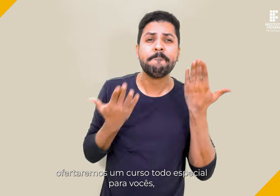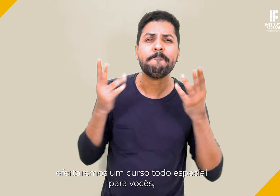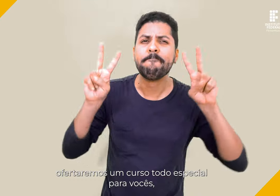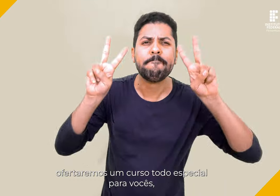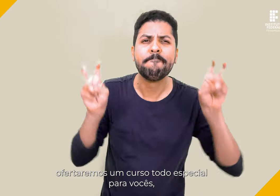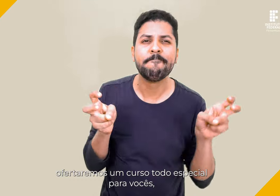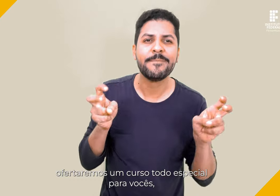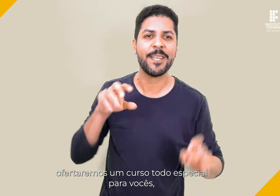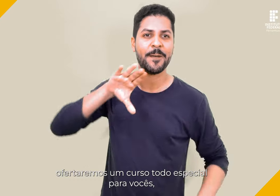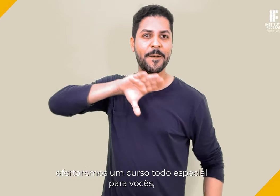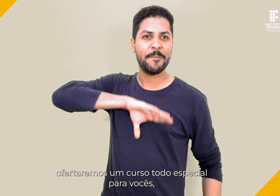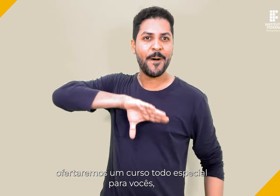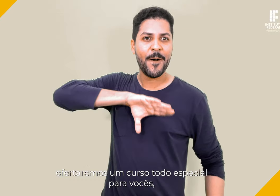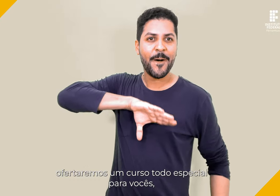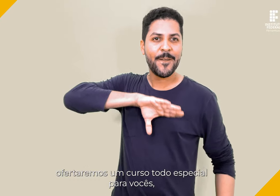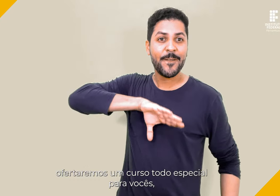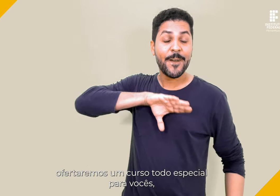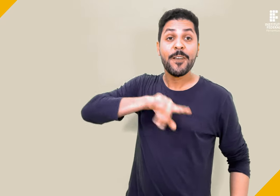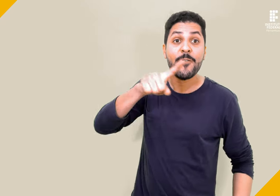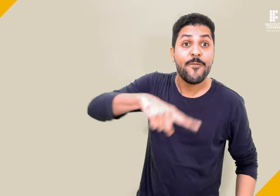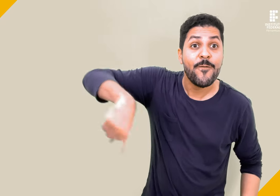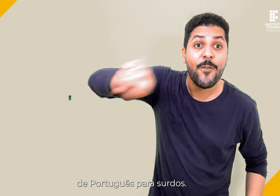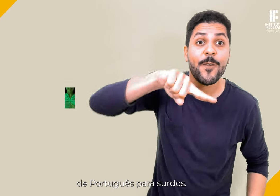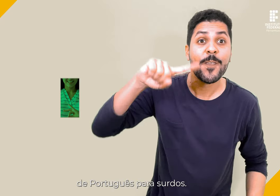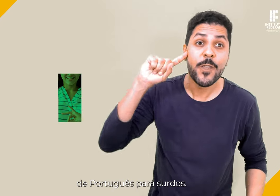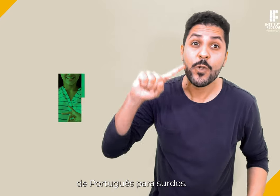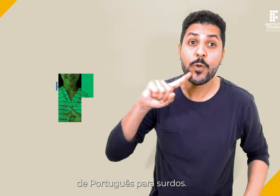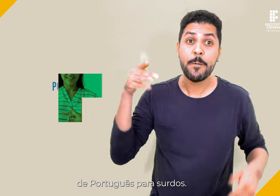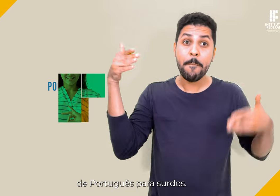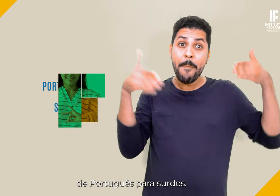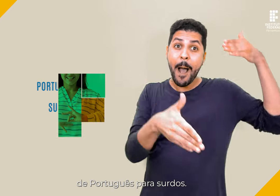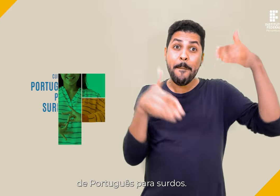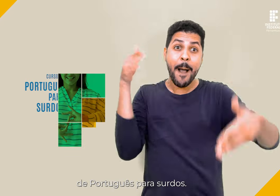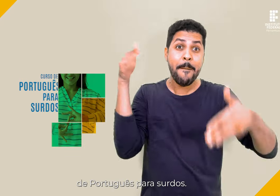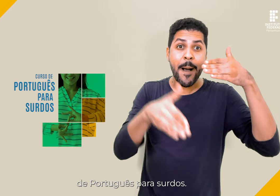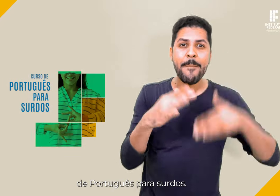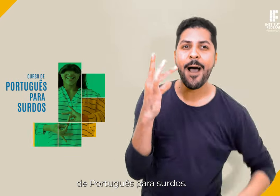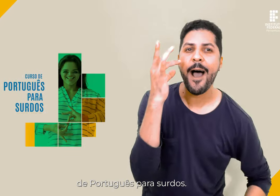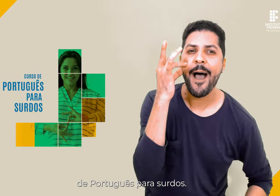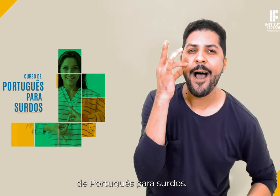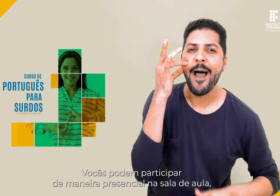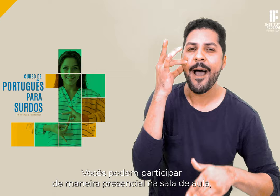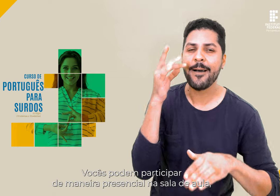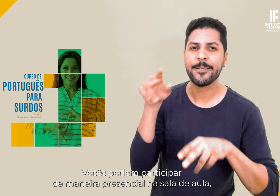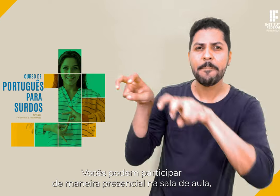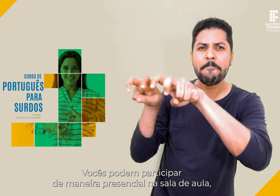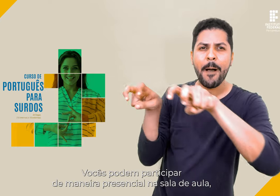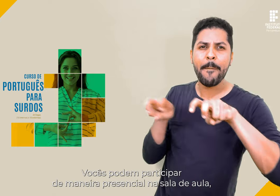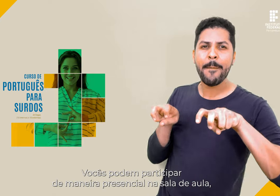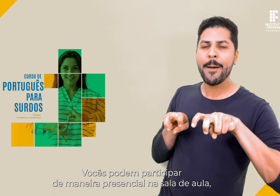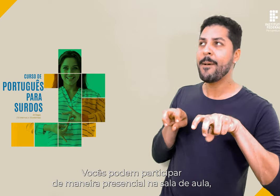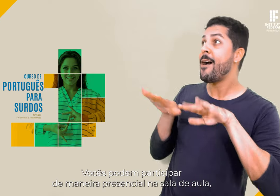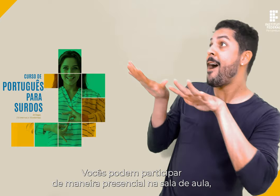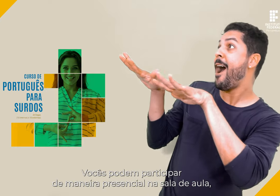todo especial para vocês, de português para surdos. Vocês podem participar de maneira